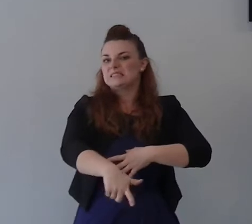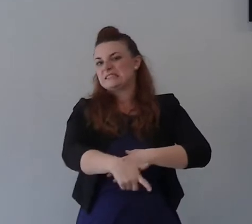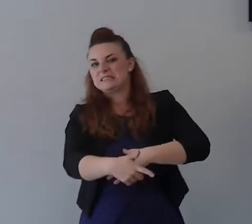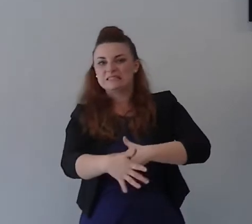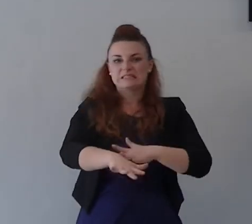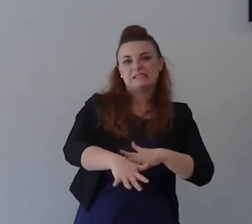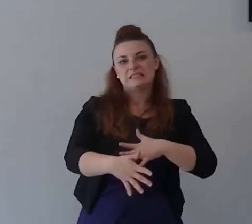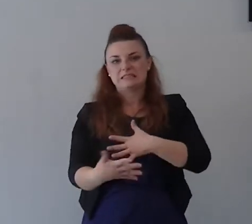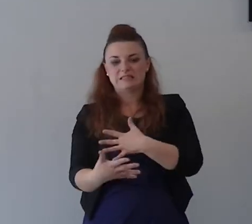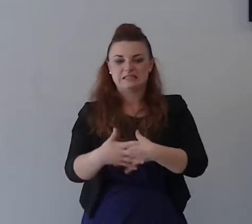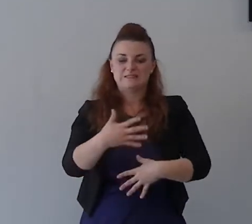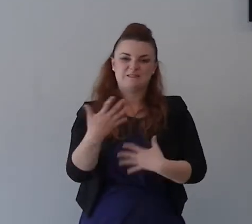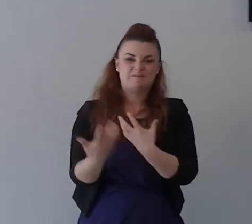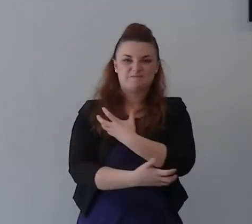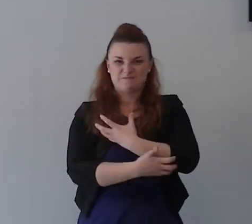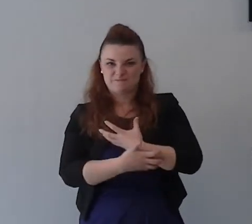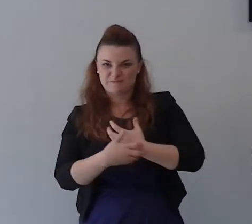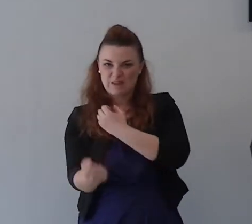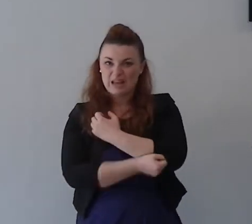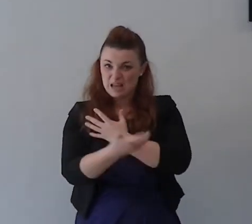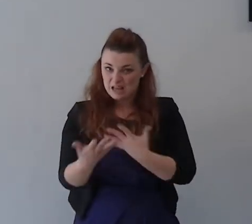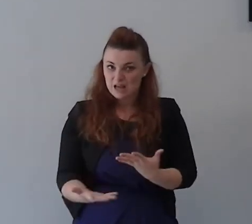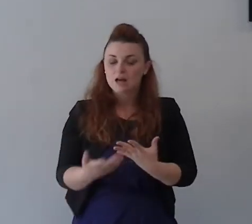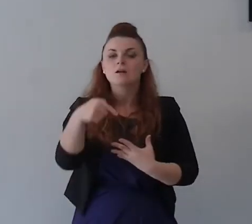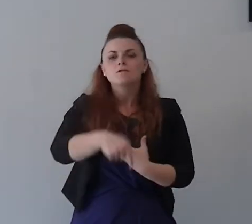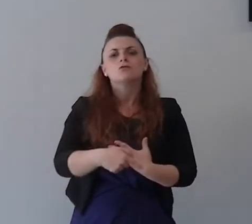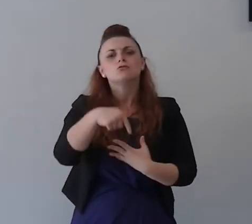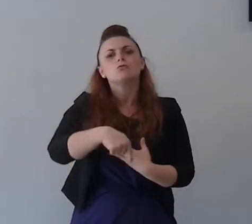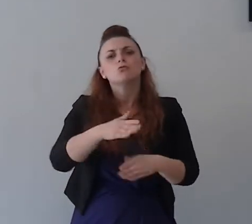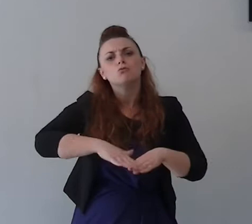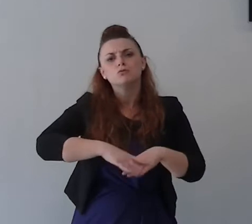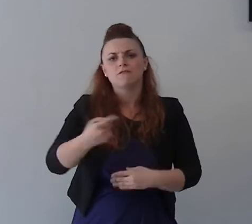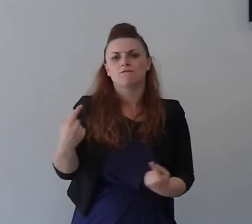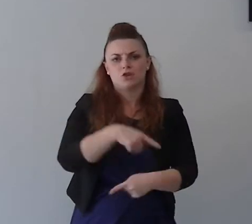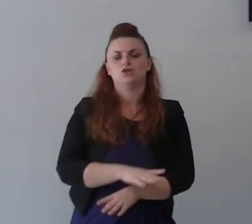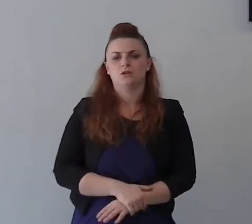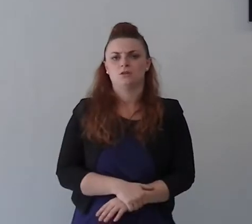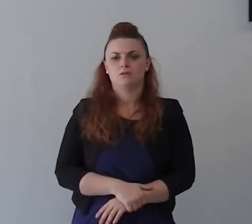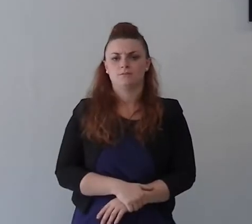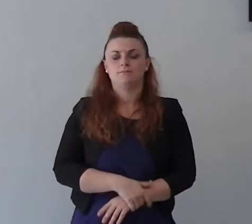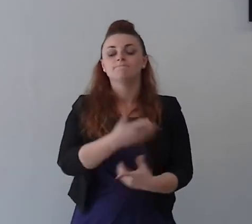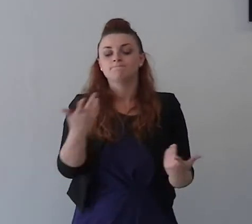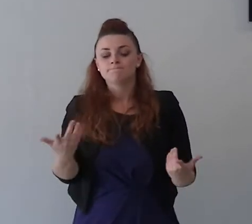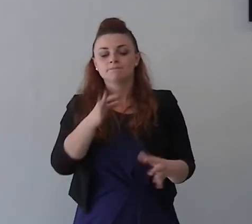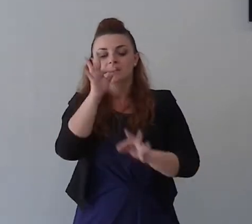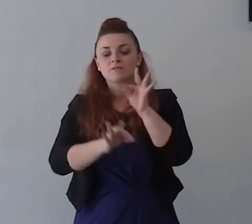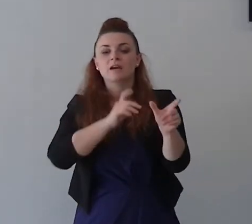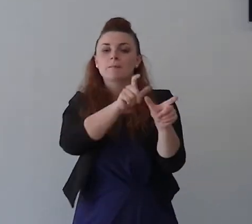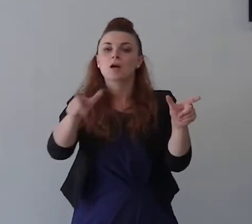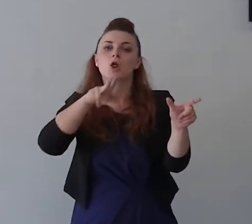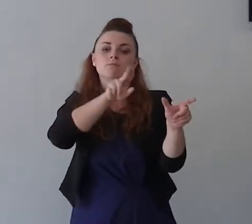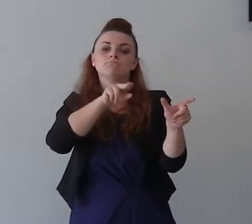perché? Perché dopo un po', come uomini e donne, la potenza delle parole cessa, si sminuisce.